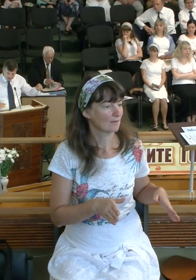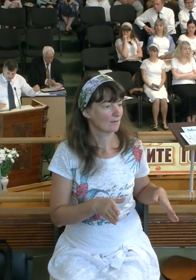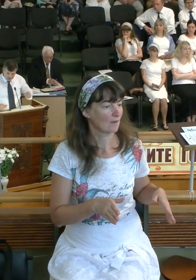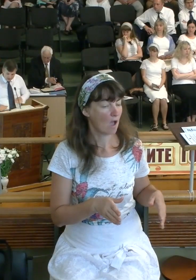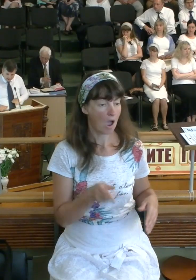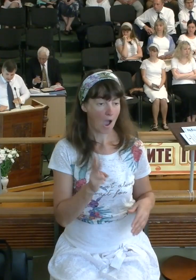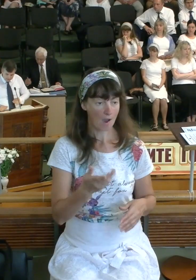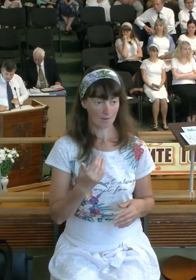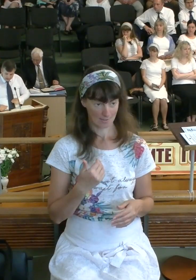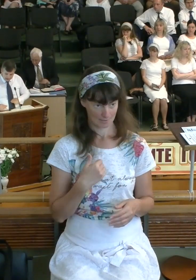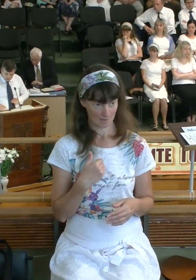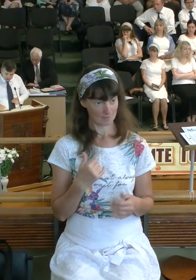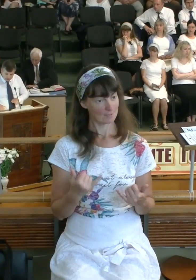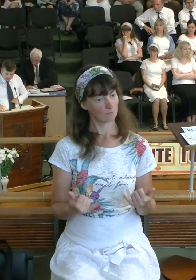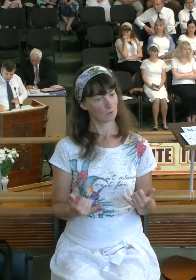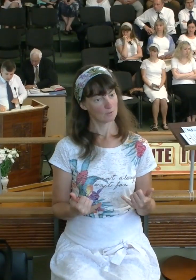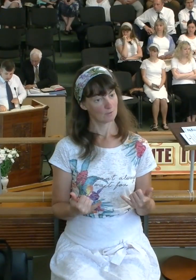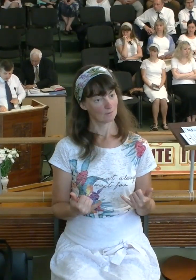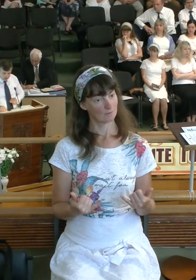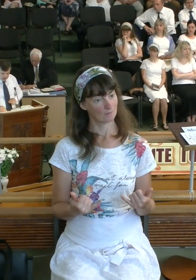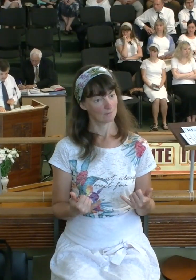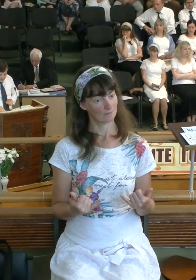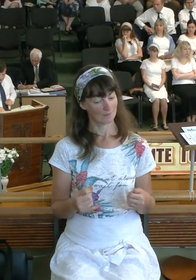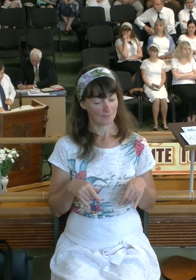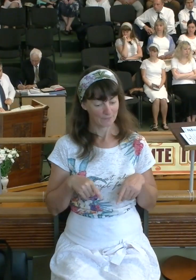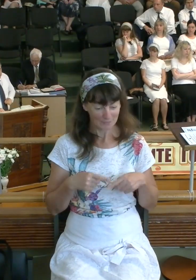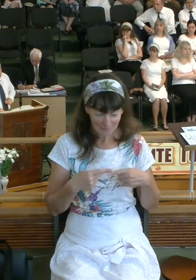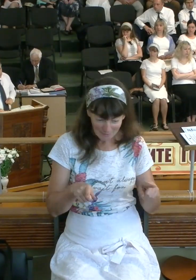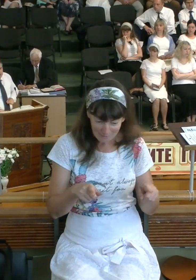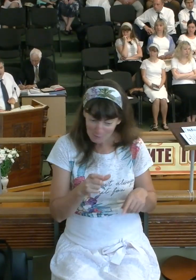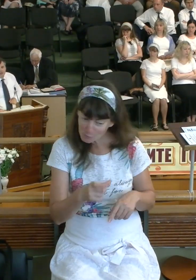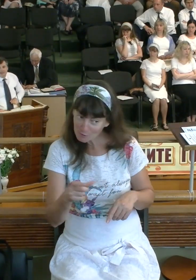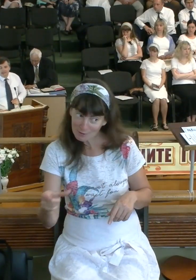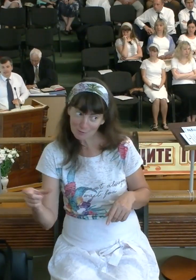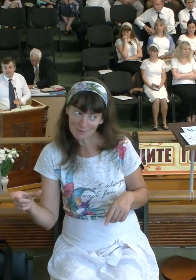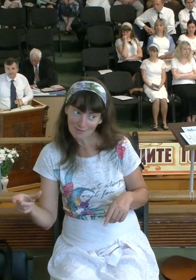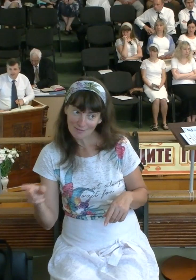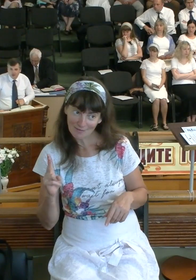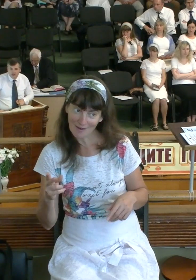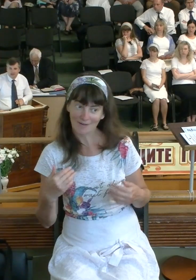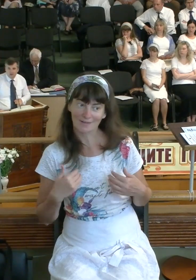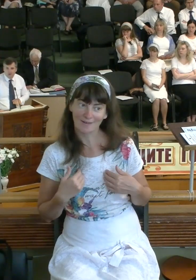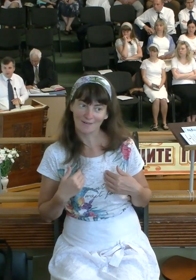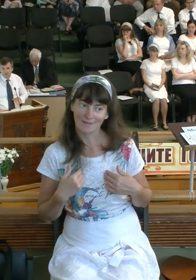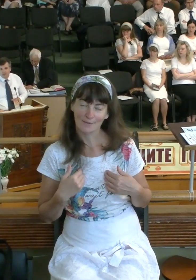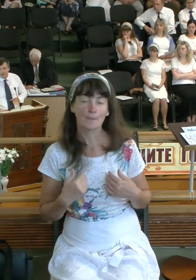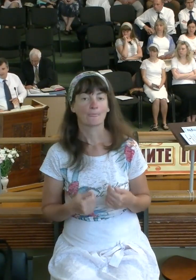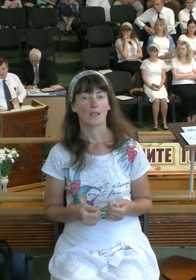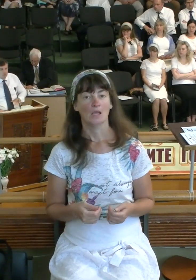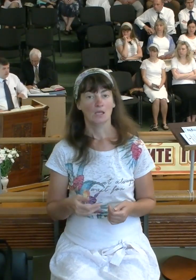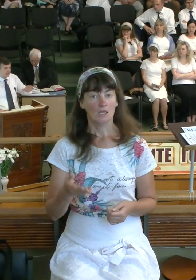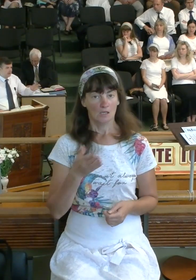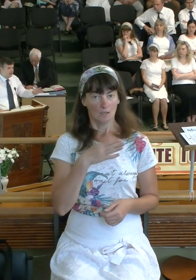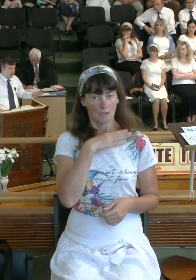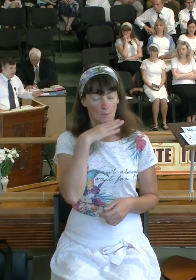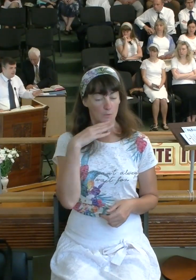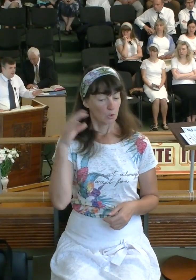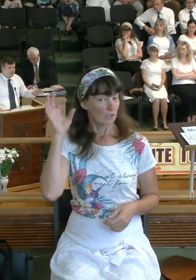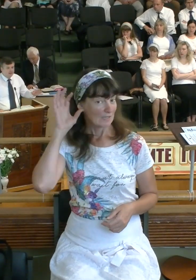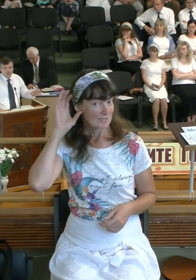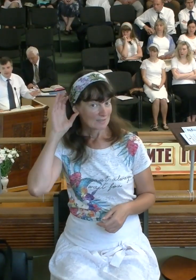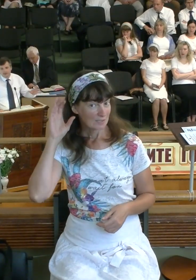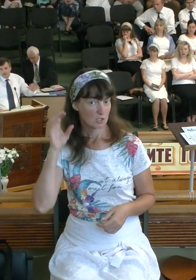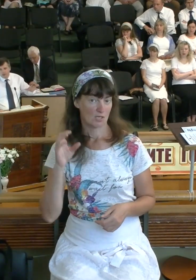эти живительные реки сегодня для других людей? Я думаю, что многие из нас слышали такой пример когда-то вот о